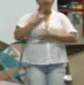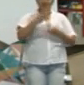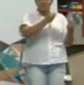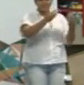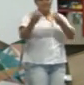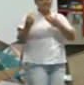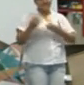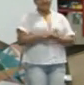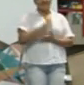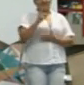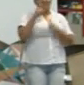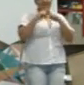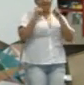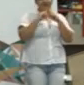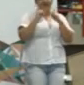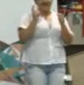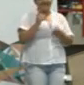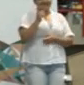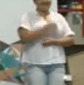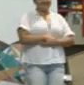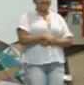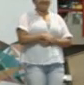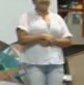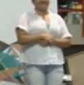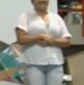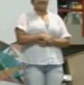Mulher não reclama não, que reclamar dá um azar danado, viu?